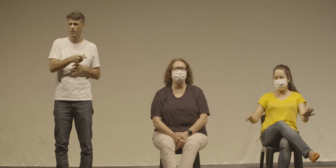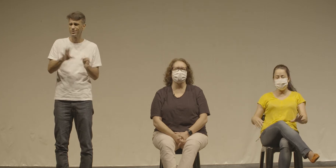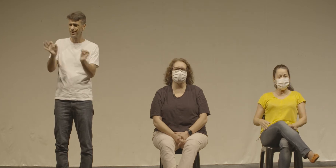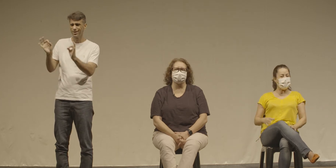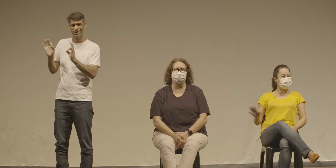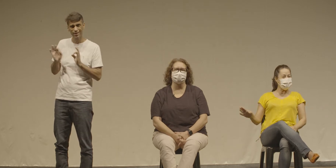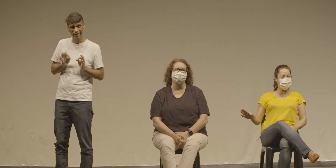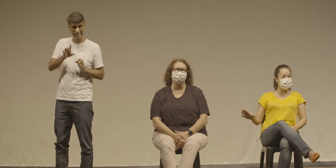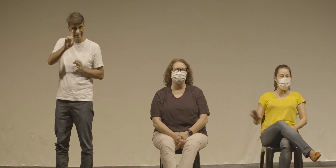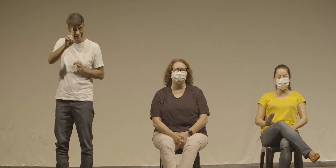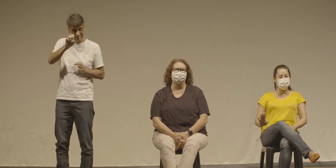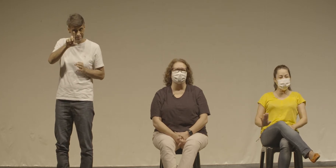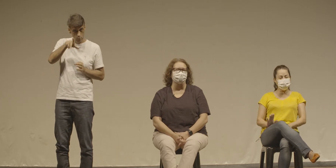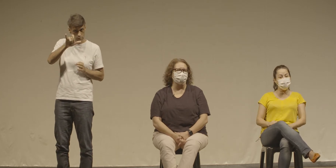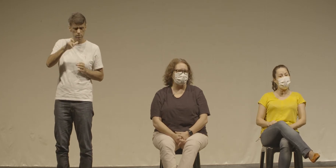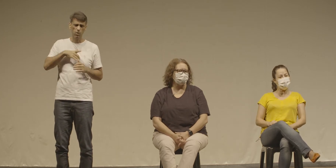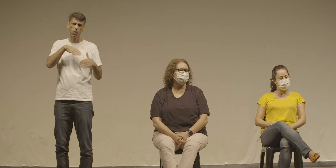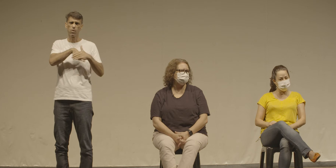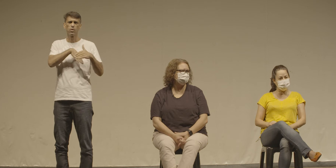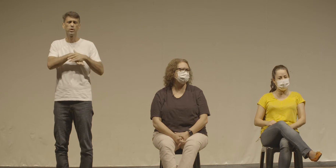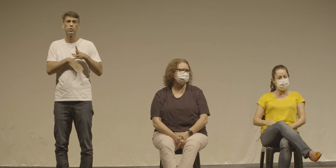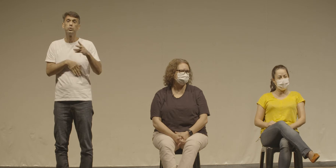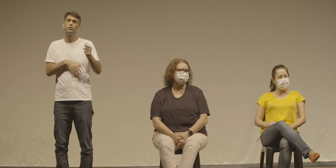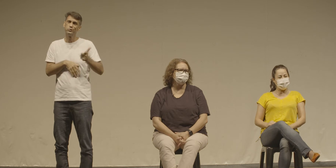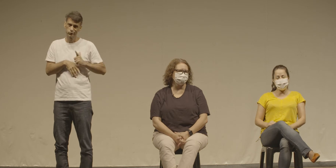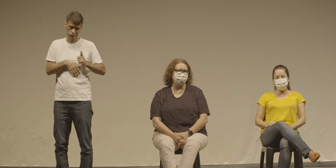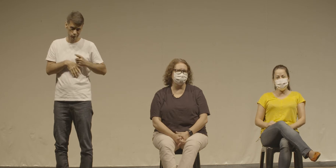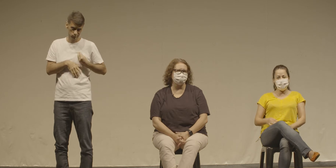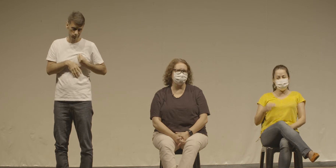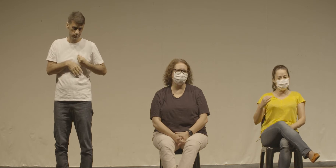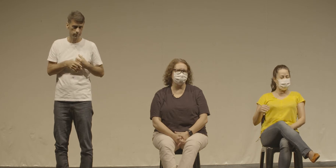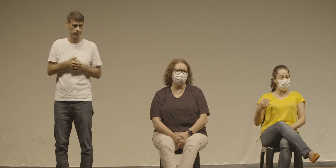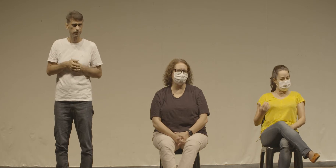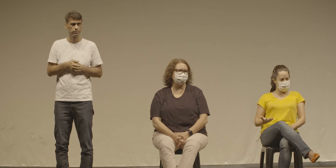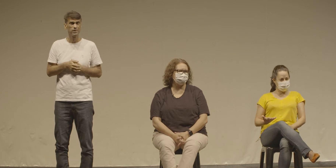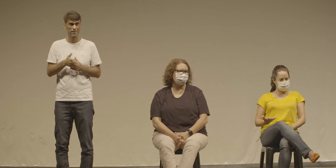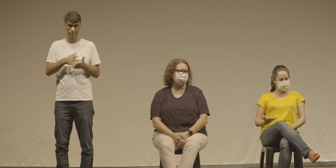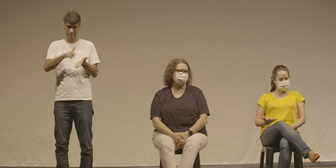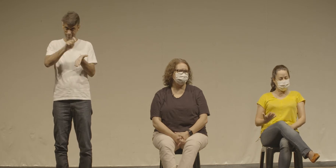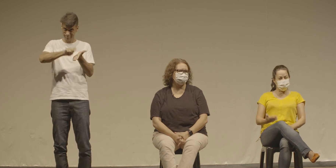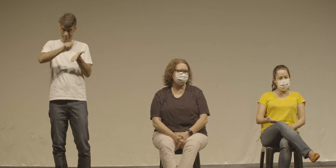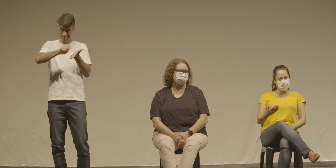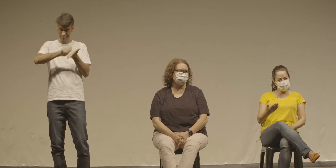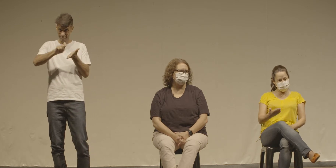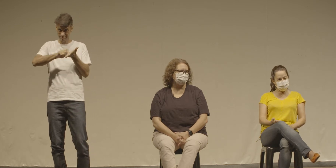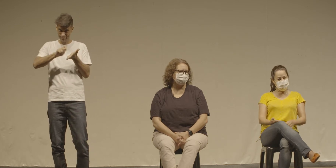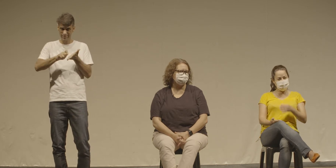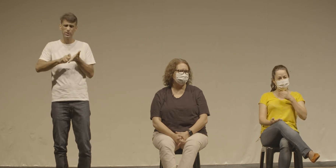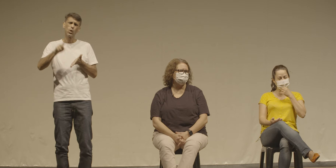não tenho nada. Mas a Delcy guarda tudo, e realmente ela tinha. Naquele diário escrito à mão,